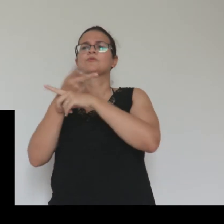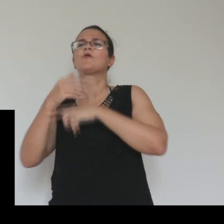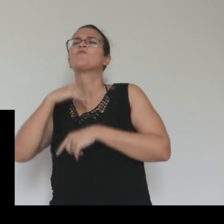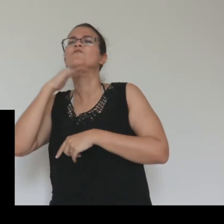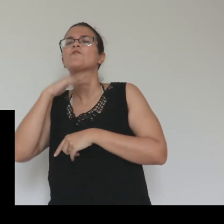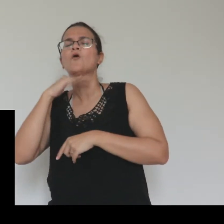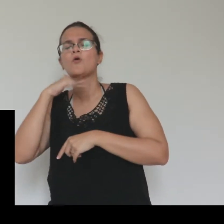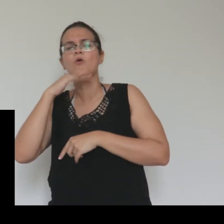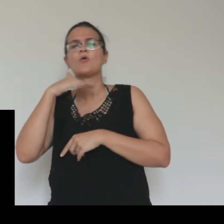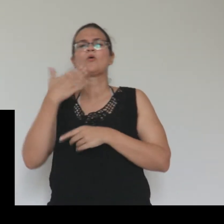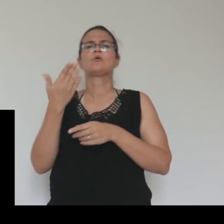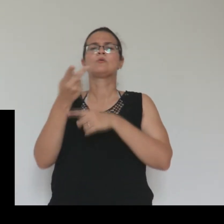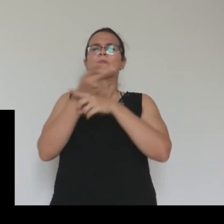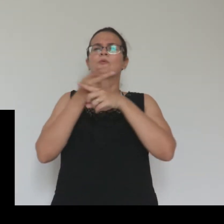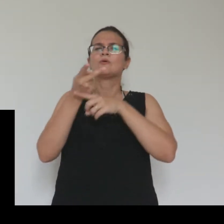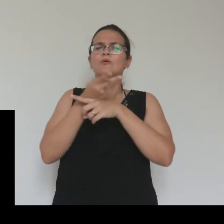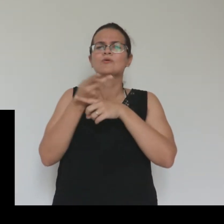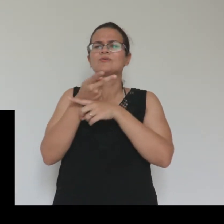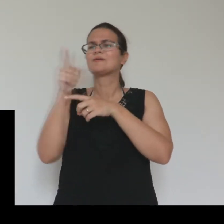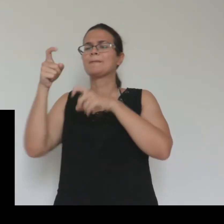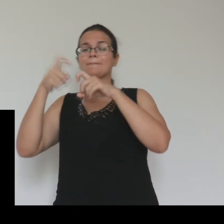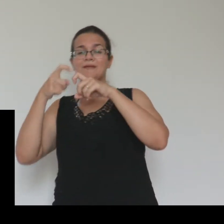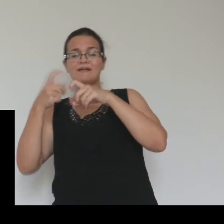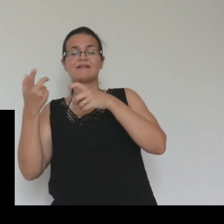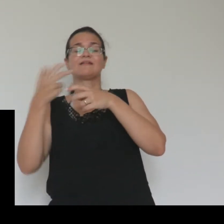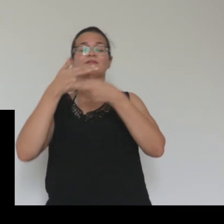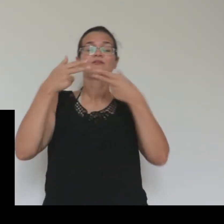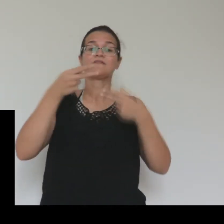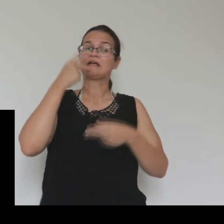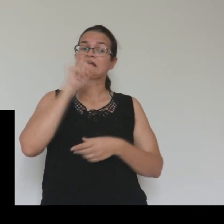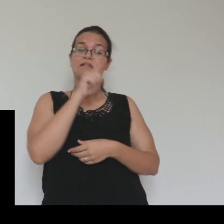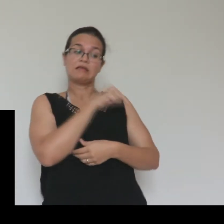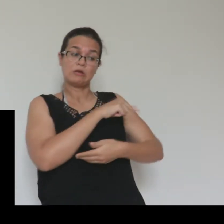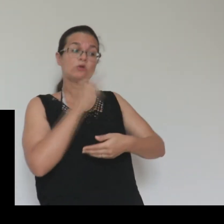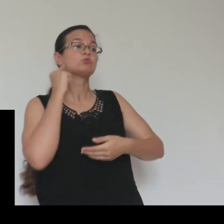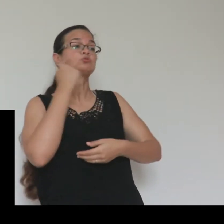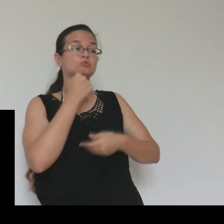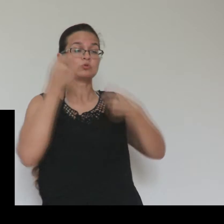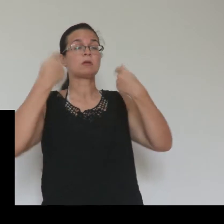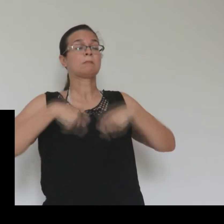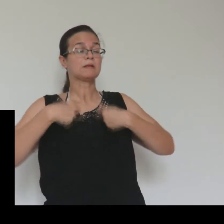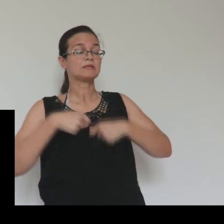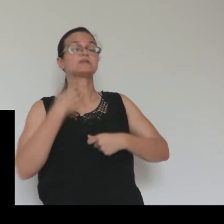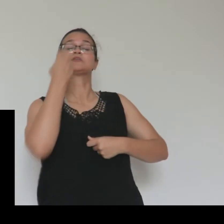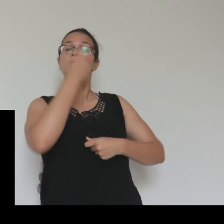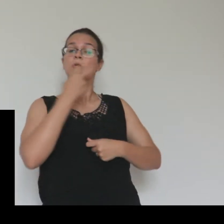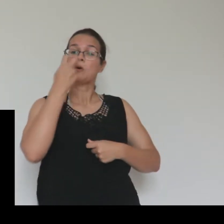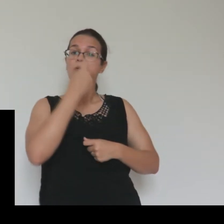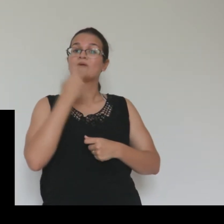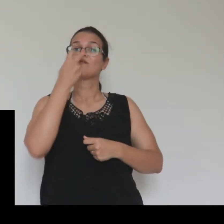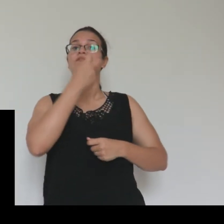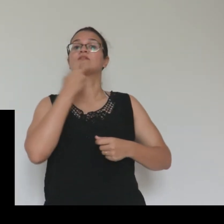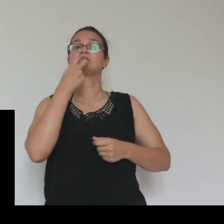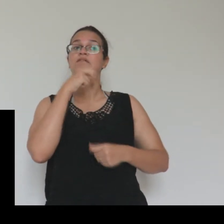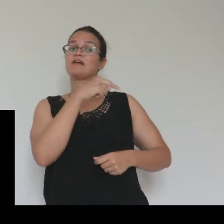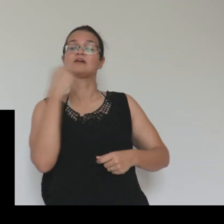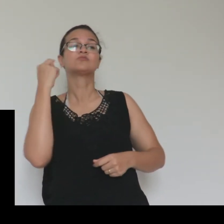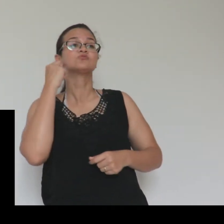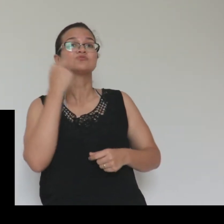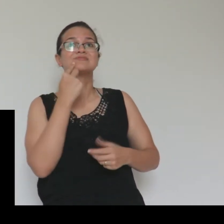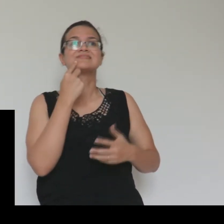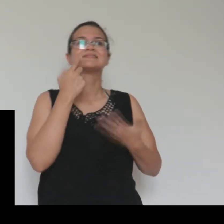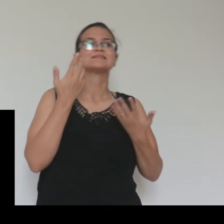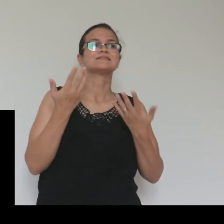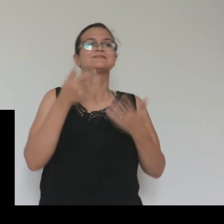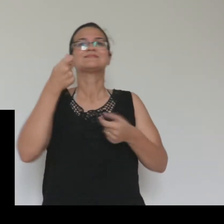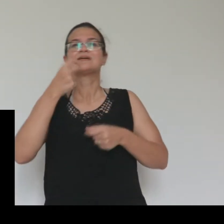ele tem que ser oralizado, e esse surdo acaba que a oralização não é a primeira língua dele, que a língua de sinais sim,